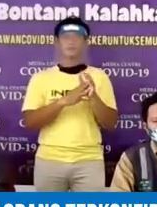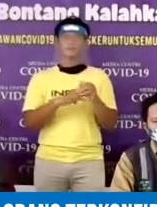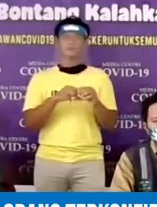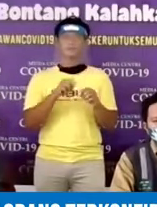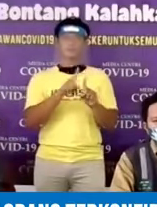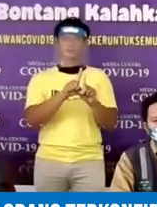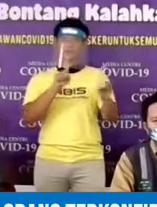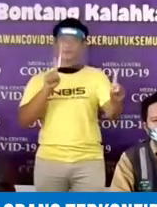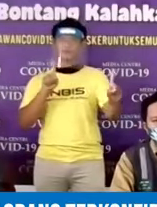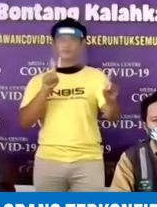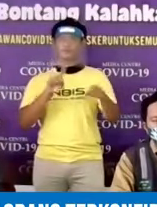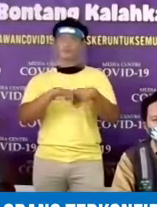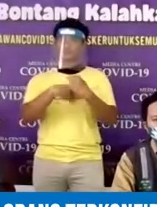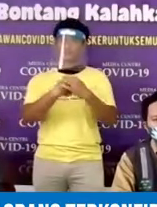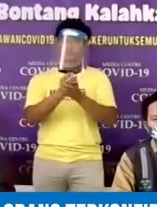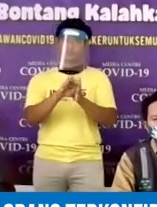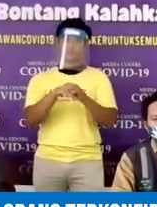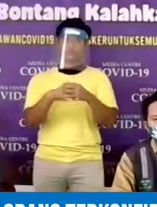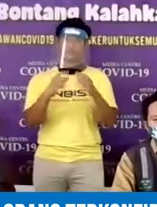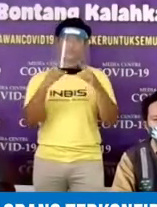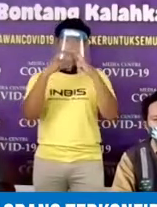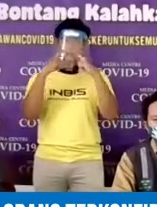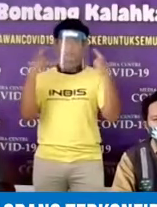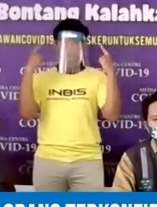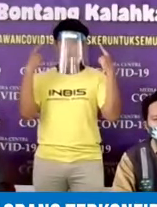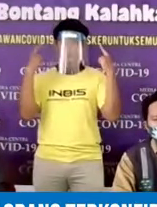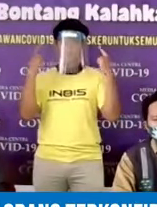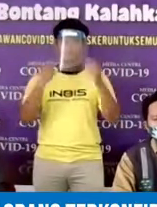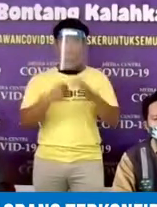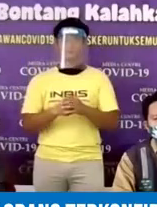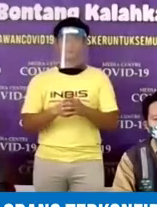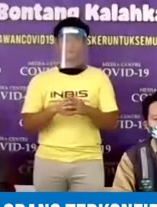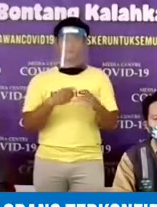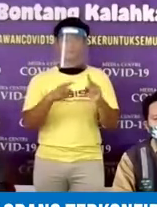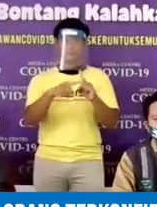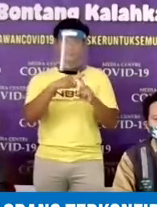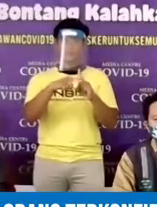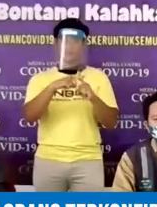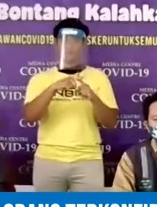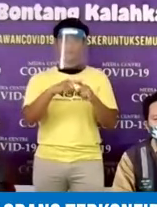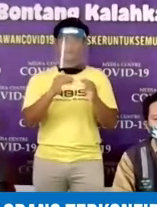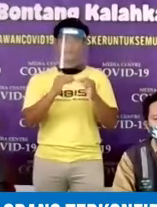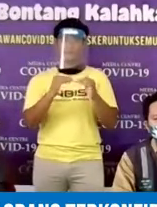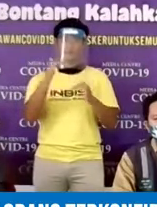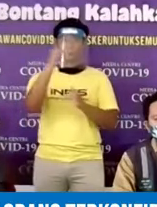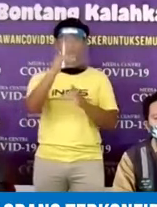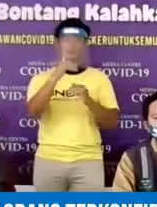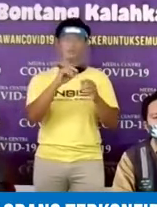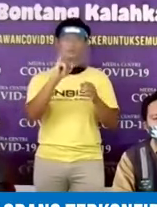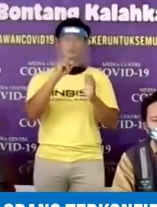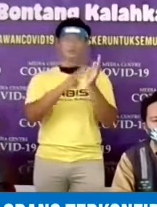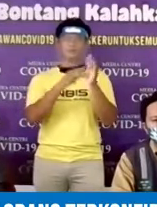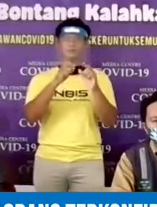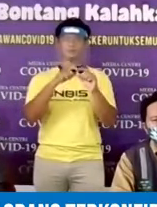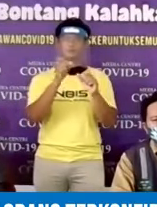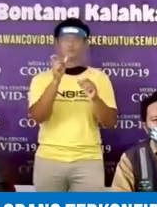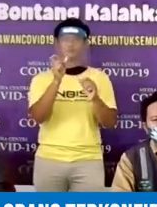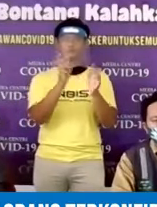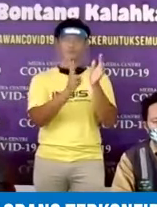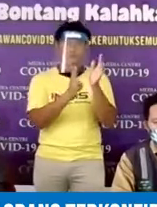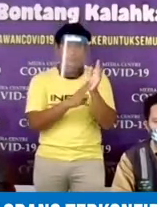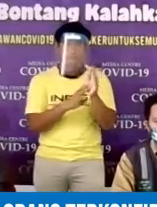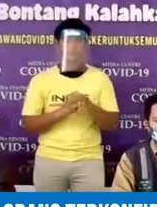dan plus meningkatkan imunitas dan pemerintah bersama-sama bersinergi dengan lintas terkait lainnya melakukan